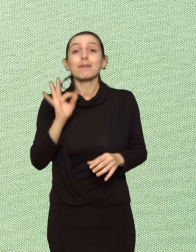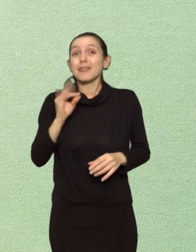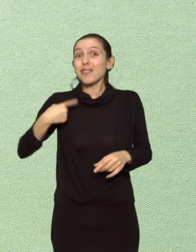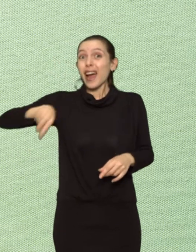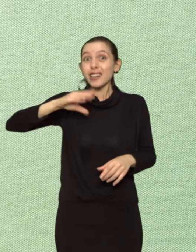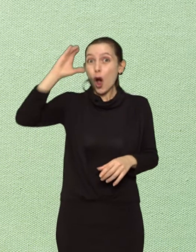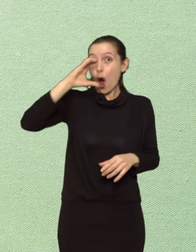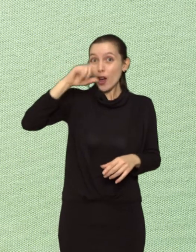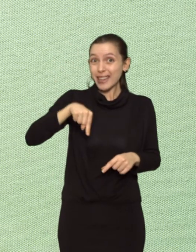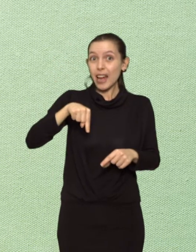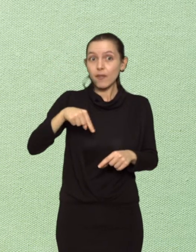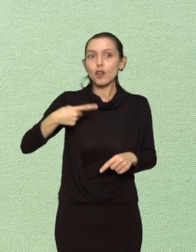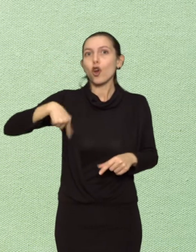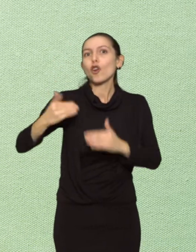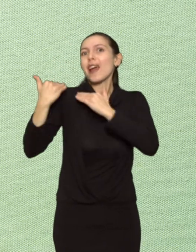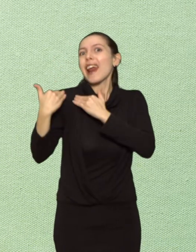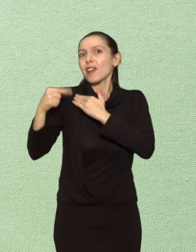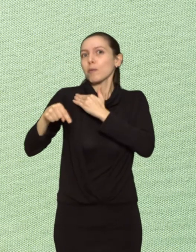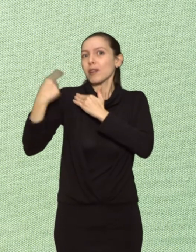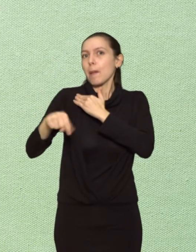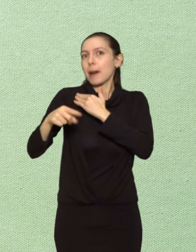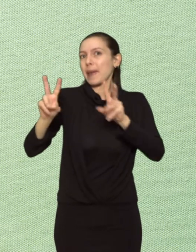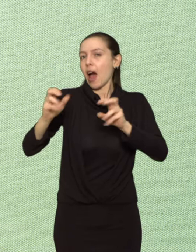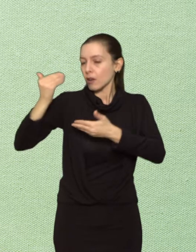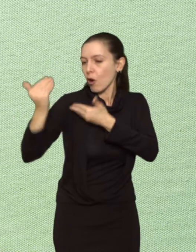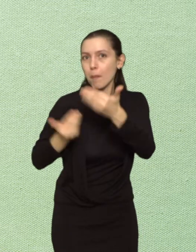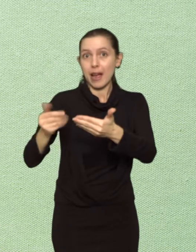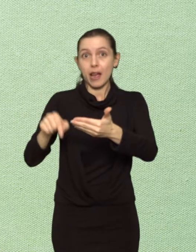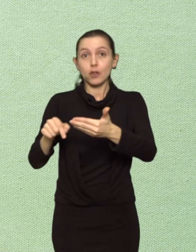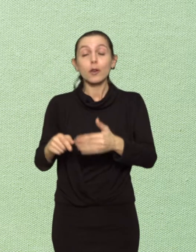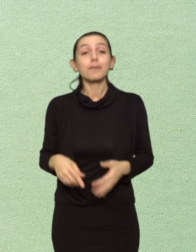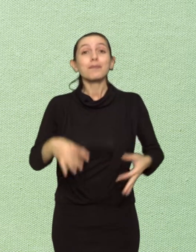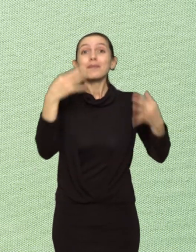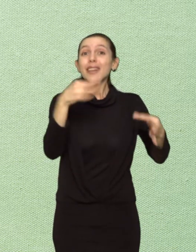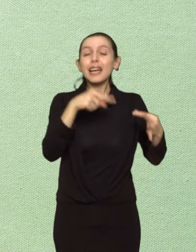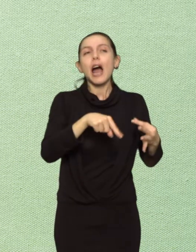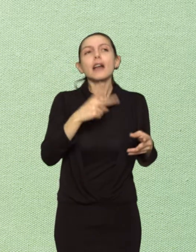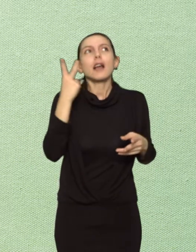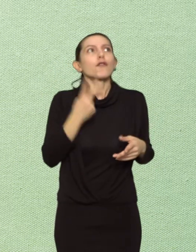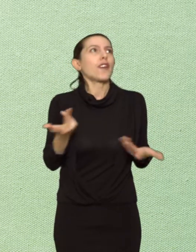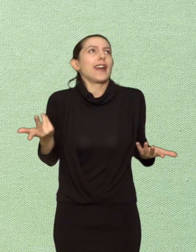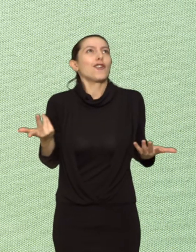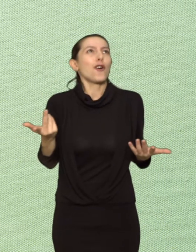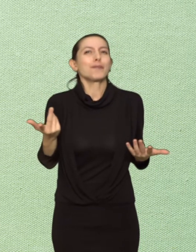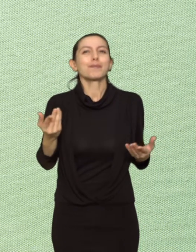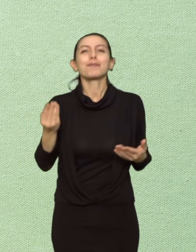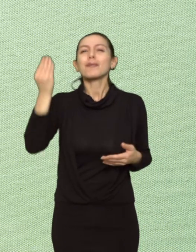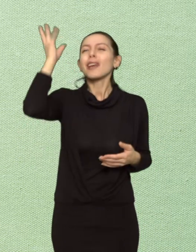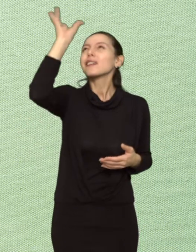è responsabile di portarla avanti. La carta ha rappresentato un cambiamento sostanziale di